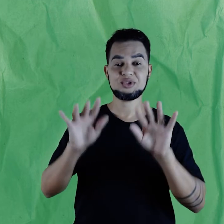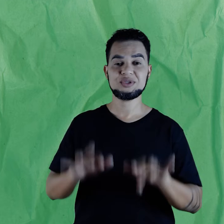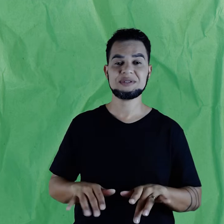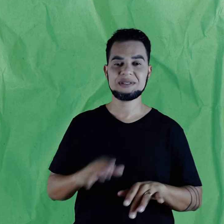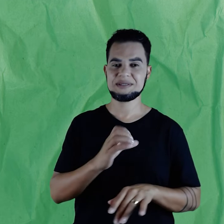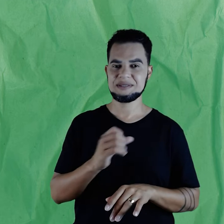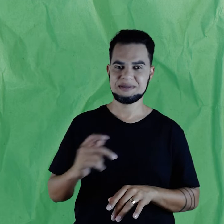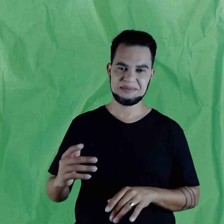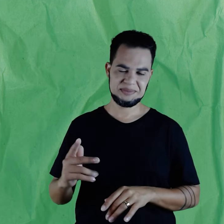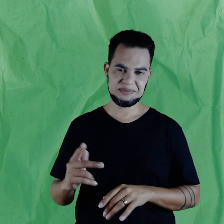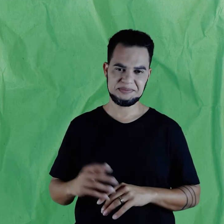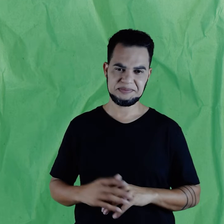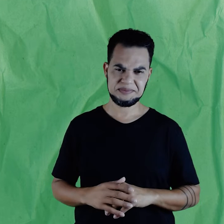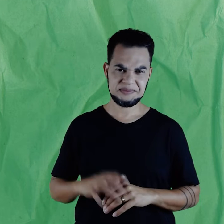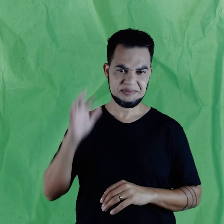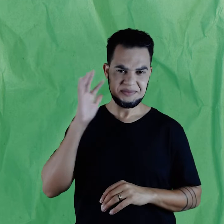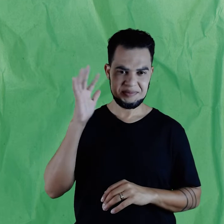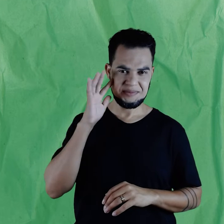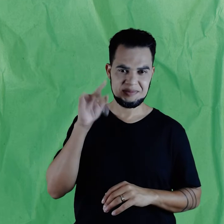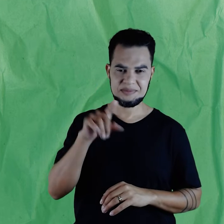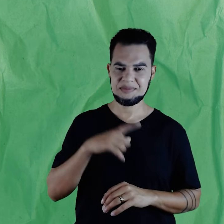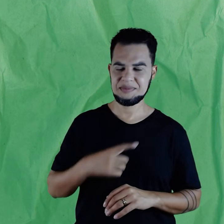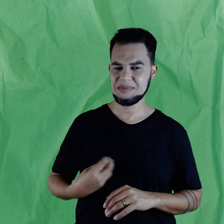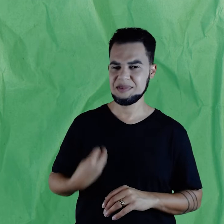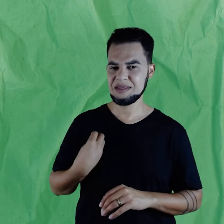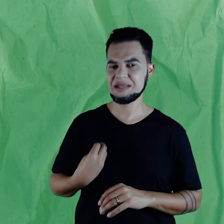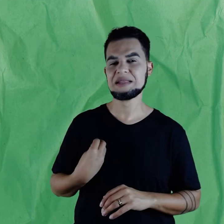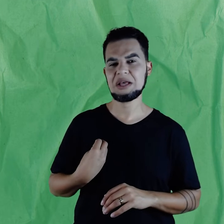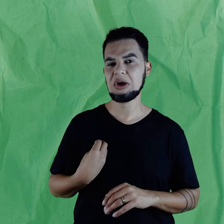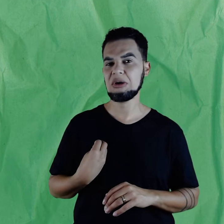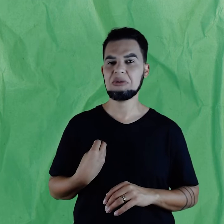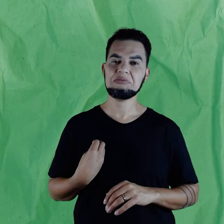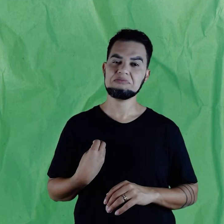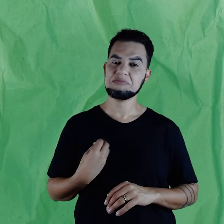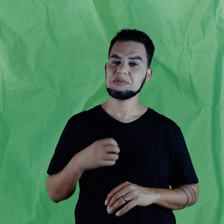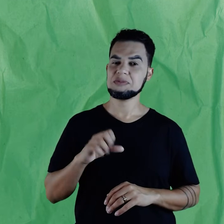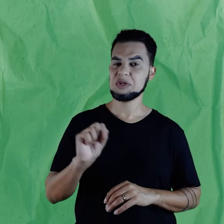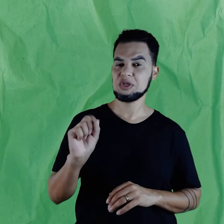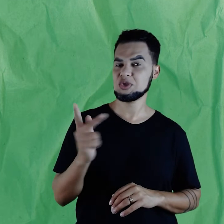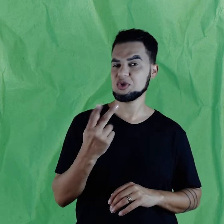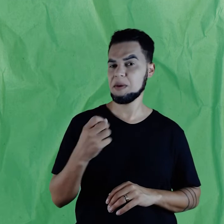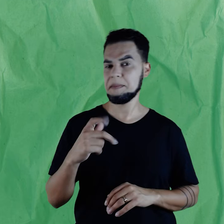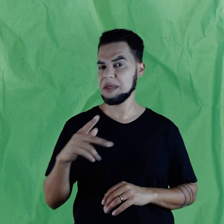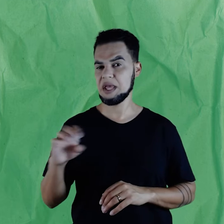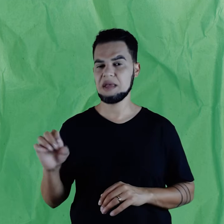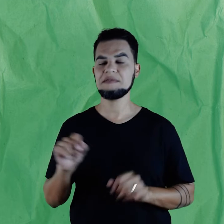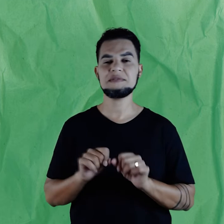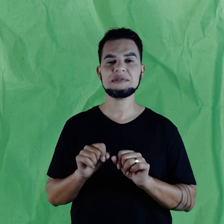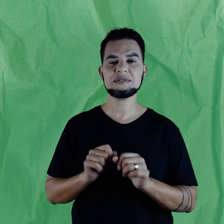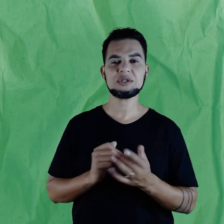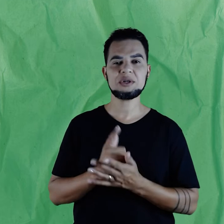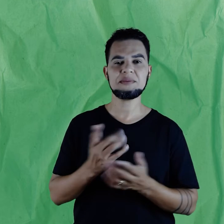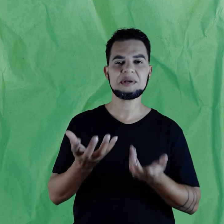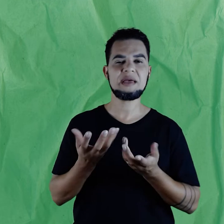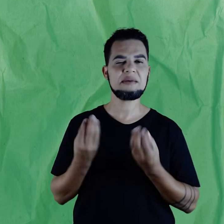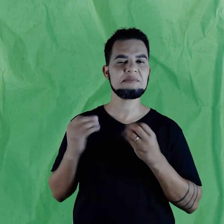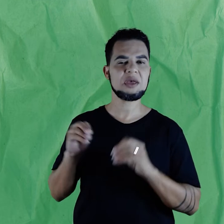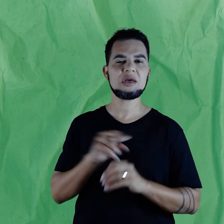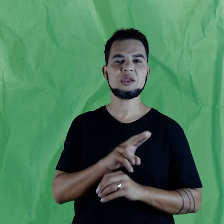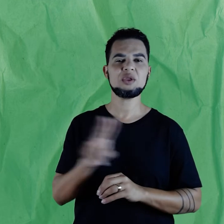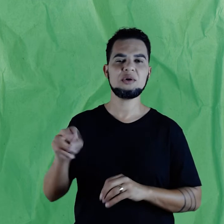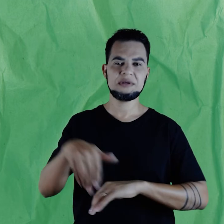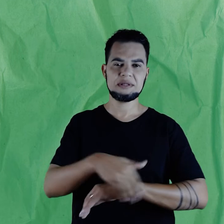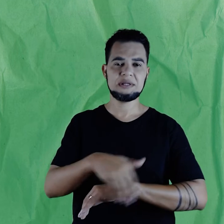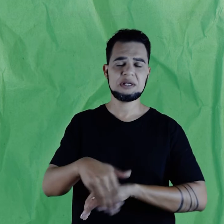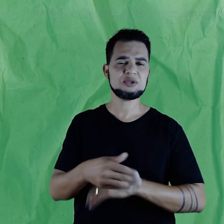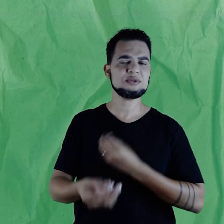CEP. Imagine que vocês estão lá no Shopee, indo fazer uma compra, e vocês querem cadastrar um novo endereço.